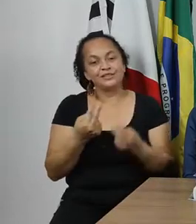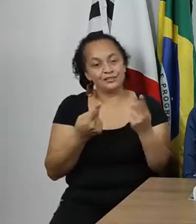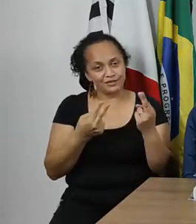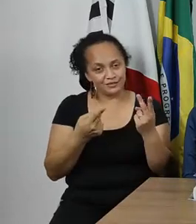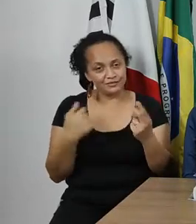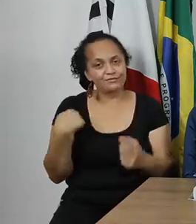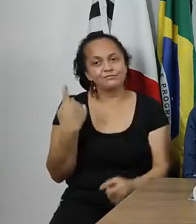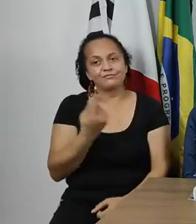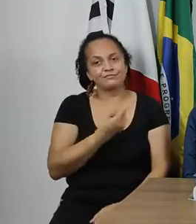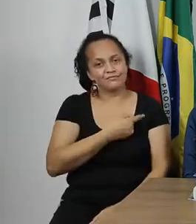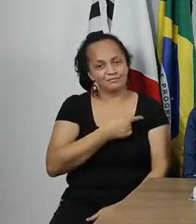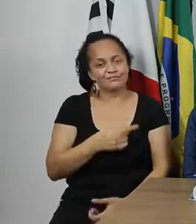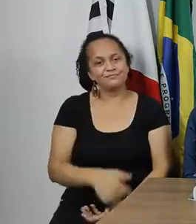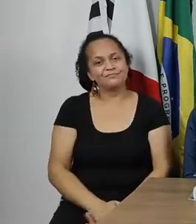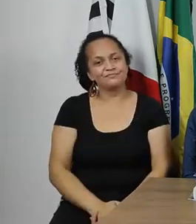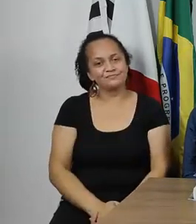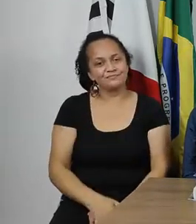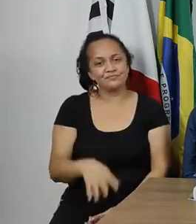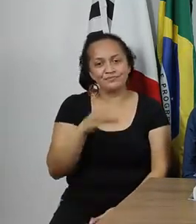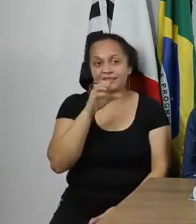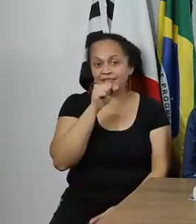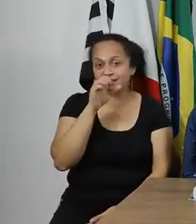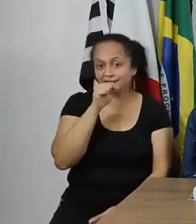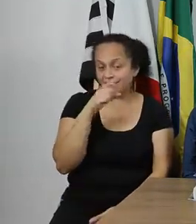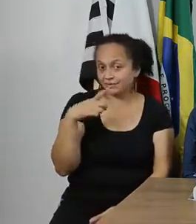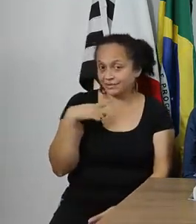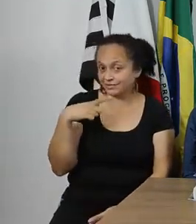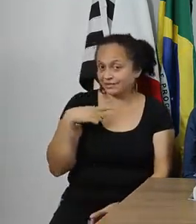gente. Sábado que vem tem